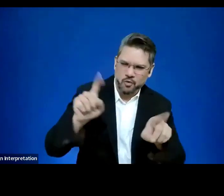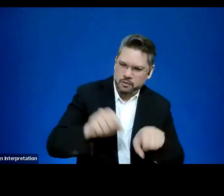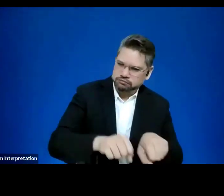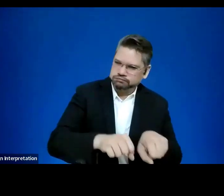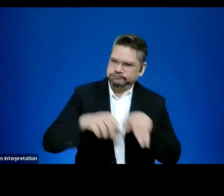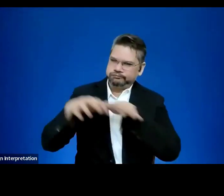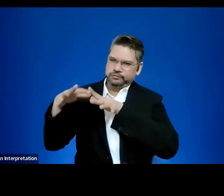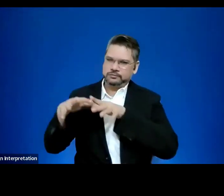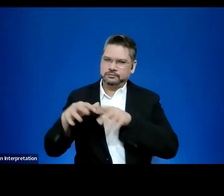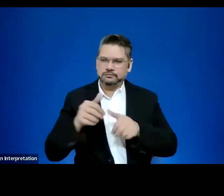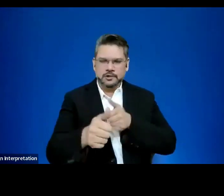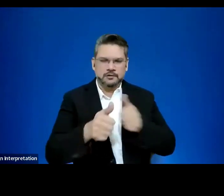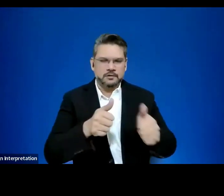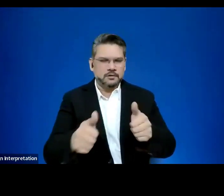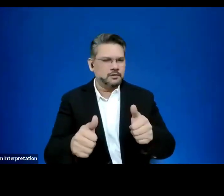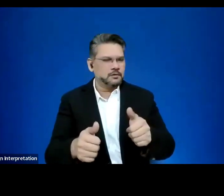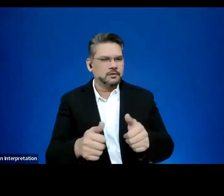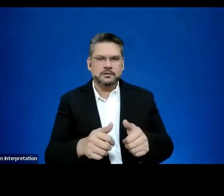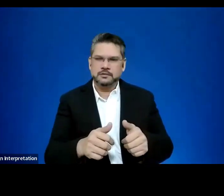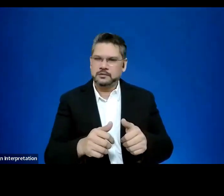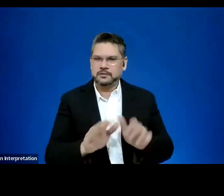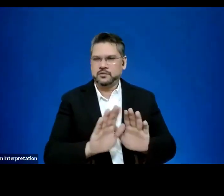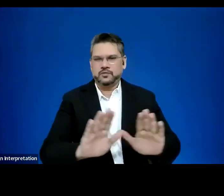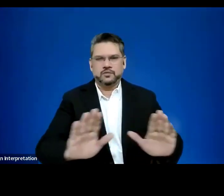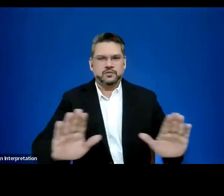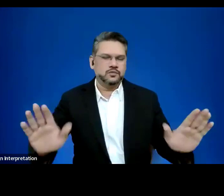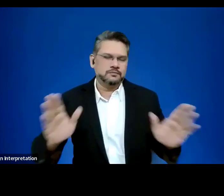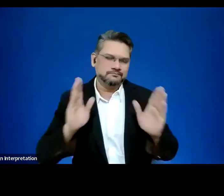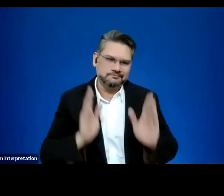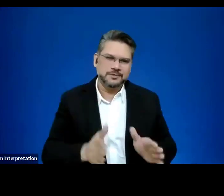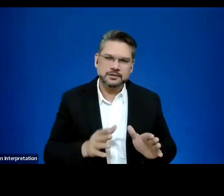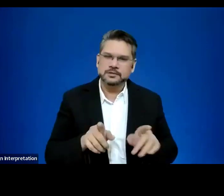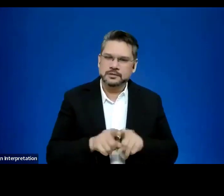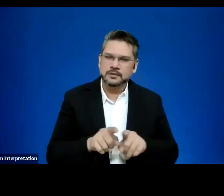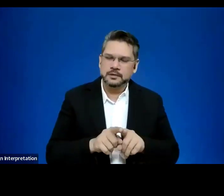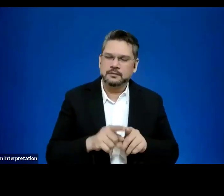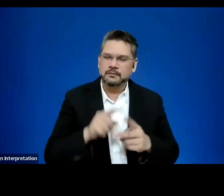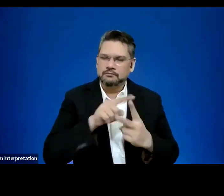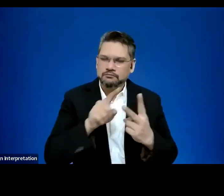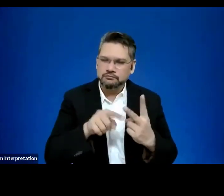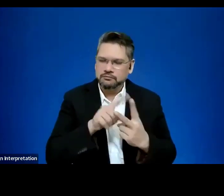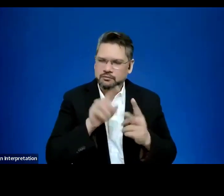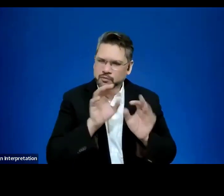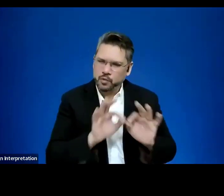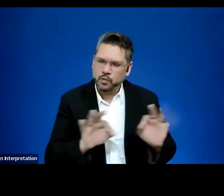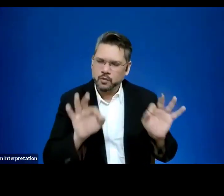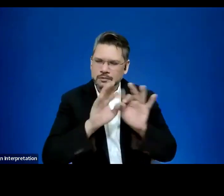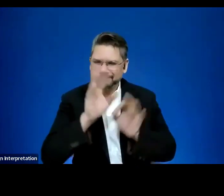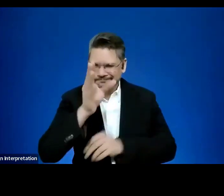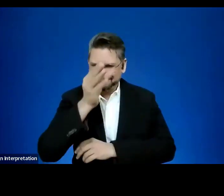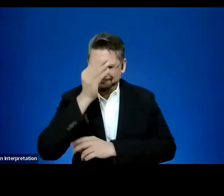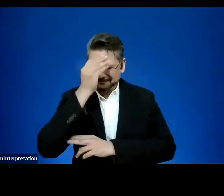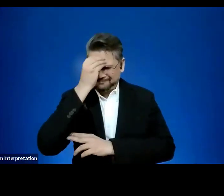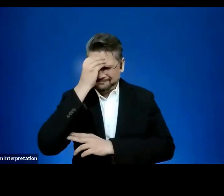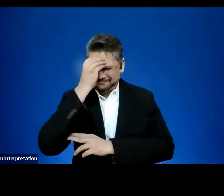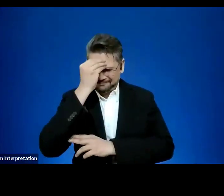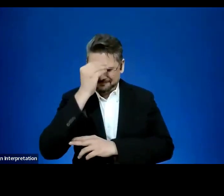来去呢，我们必须来去去中心化，